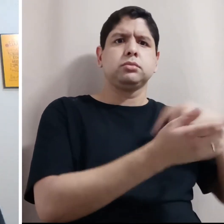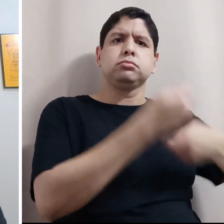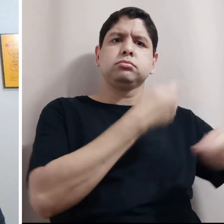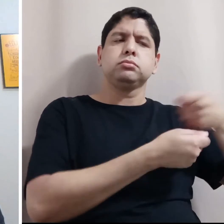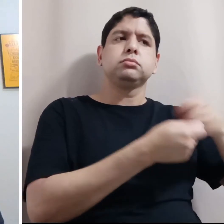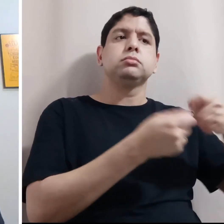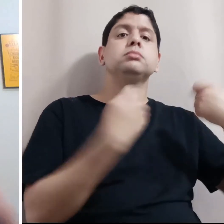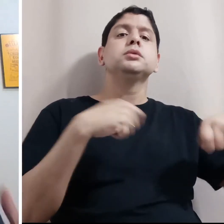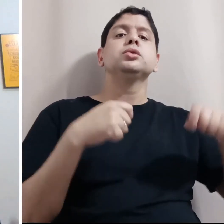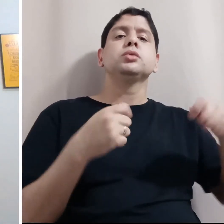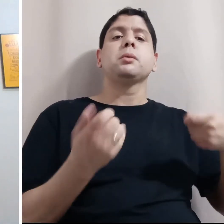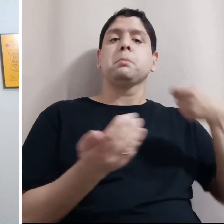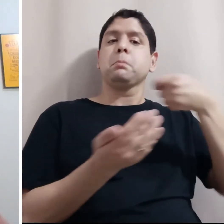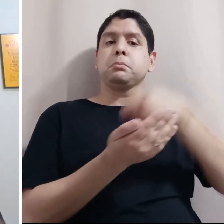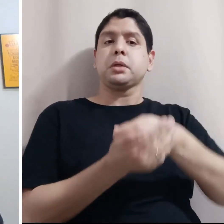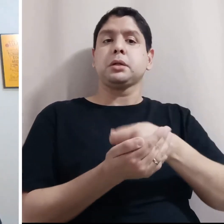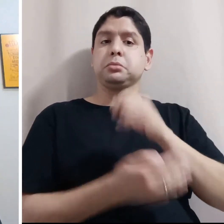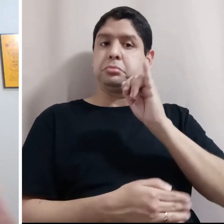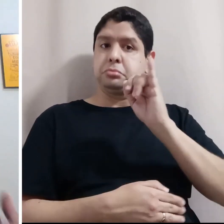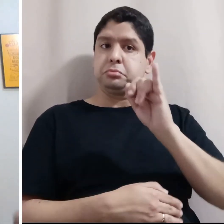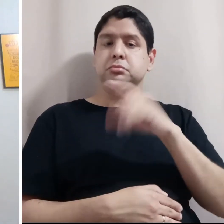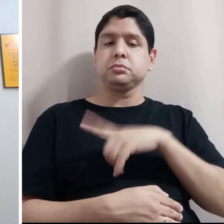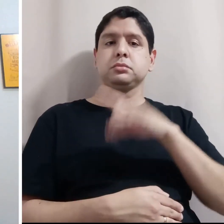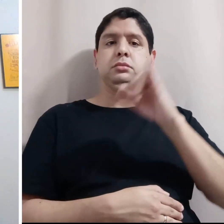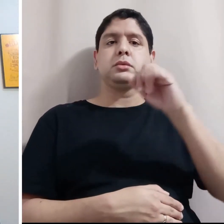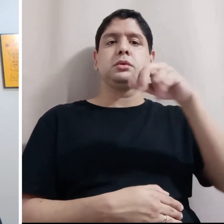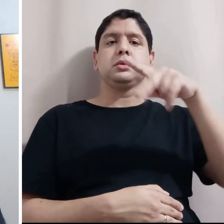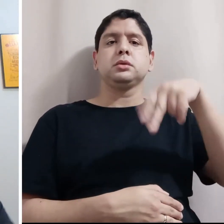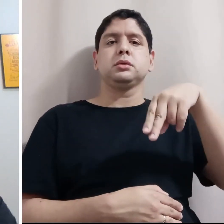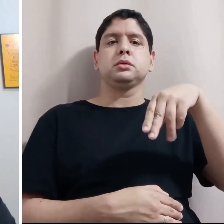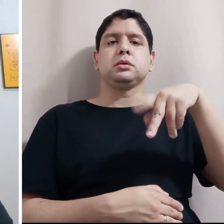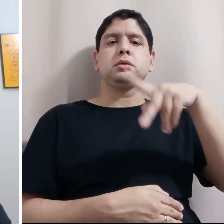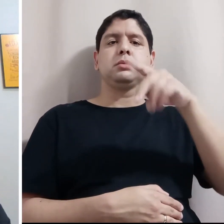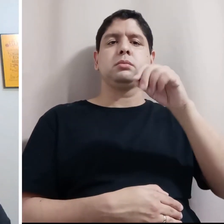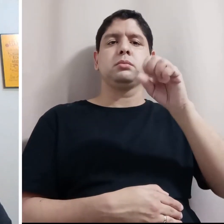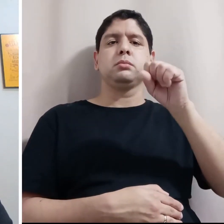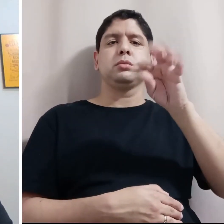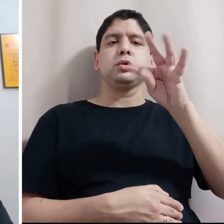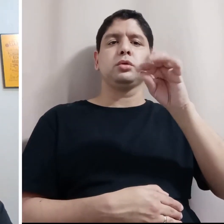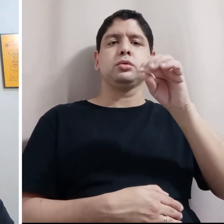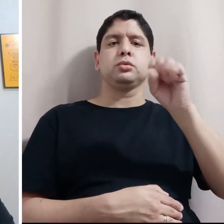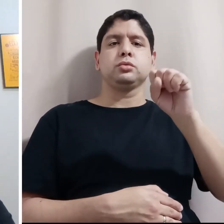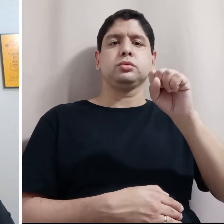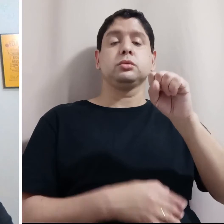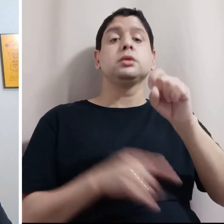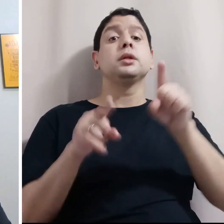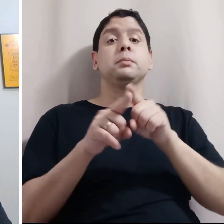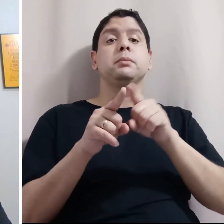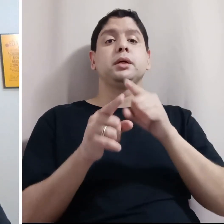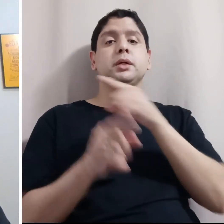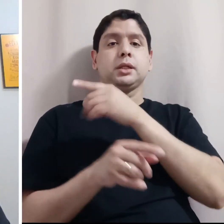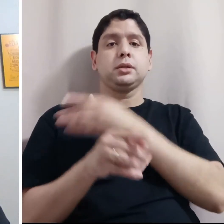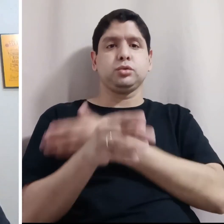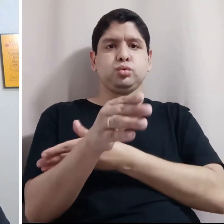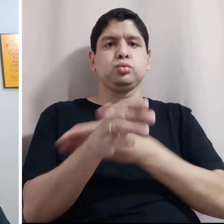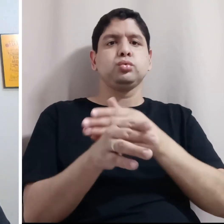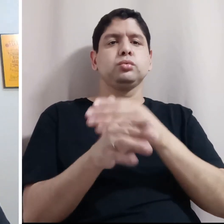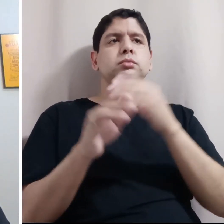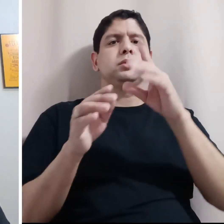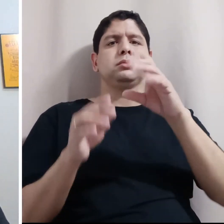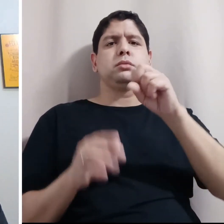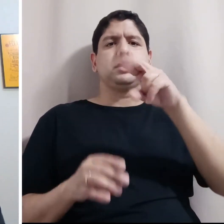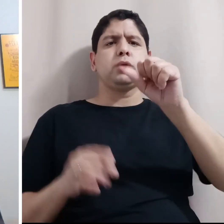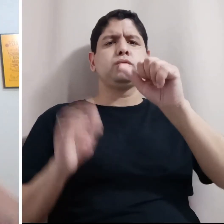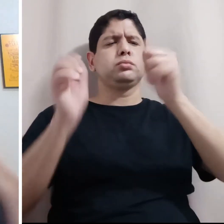conquistados, mas desde que obedecessem, que pagassem impostos, né, aos incas. Também eram politeístas, acreditavam em